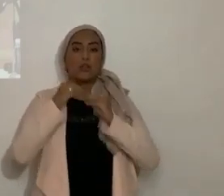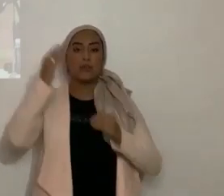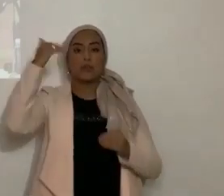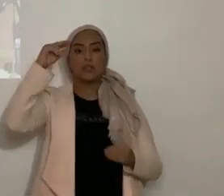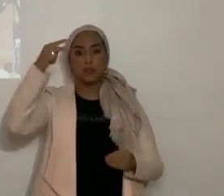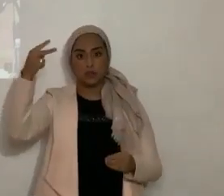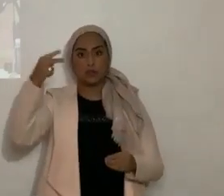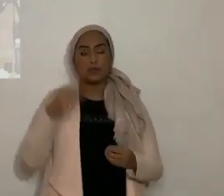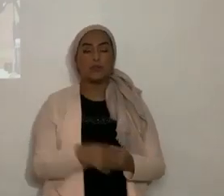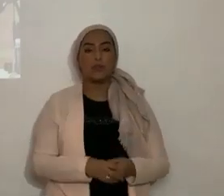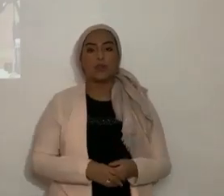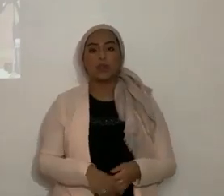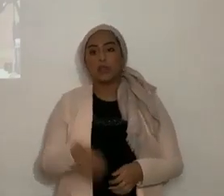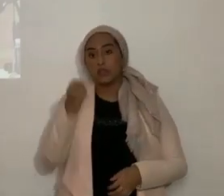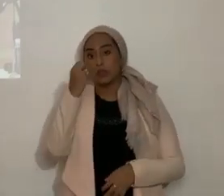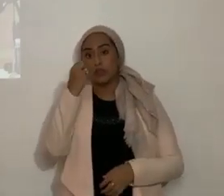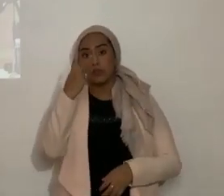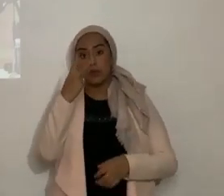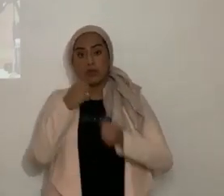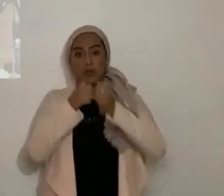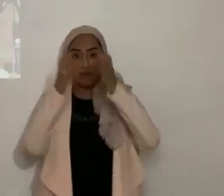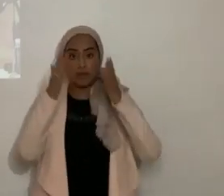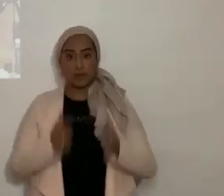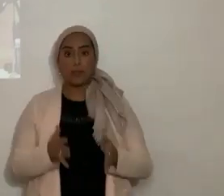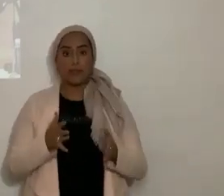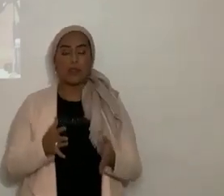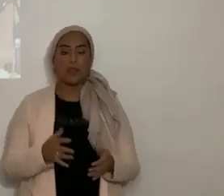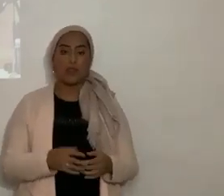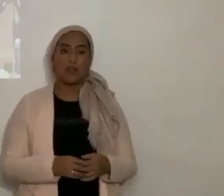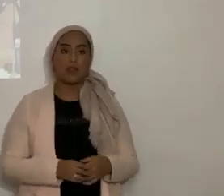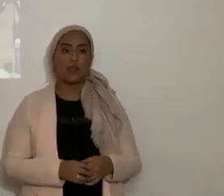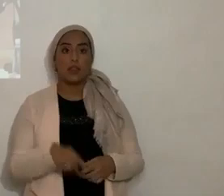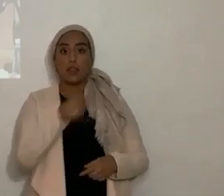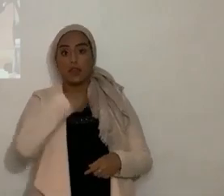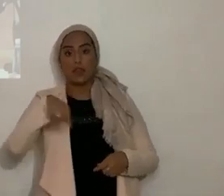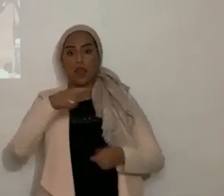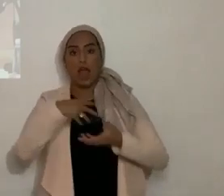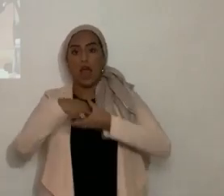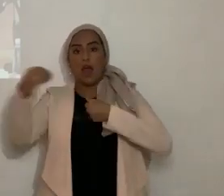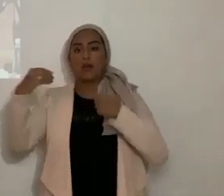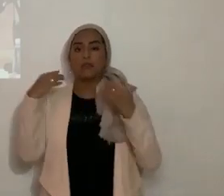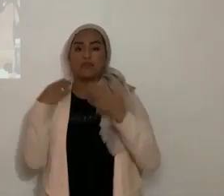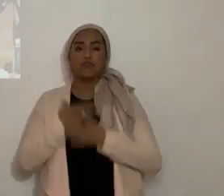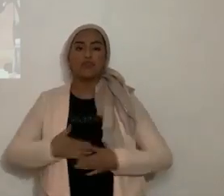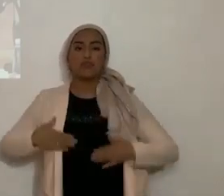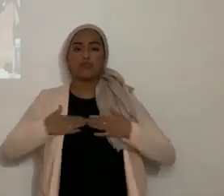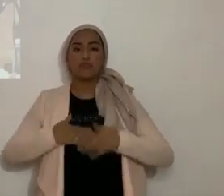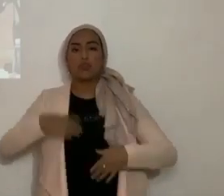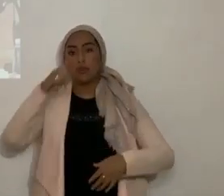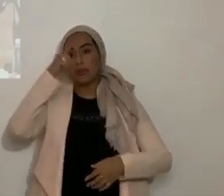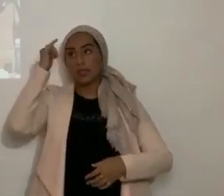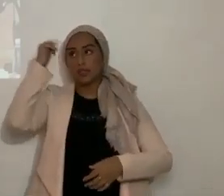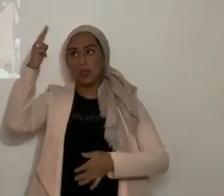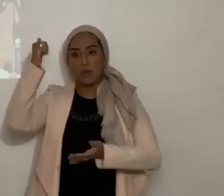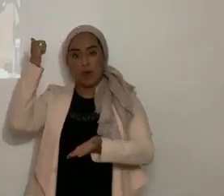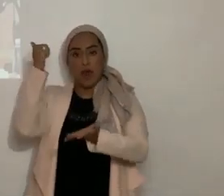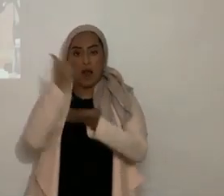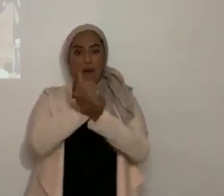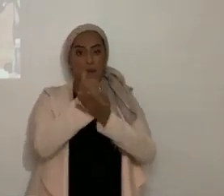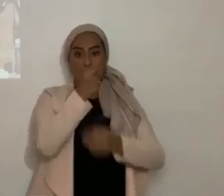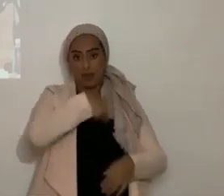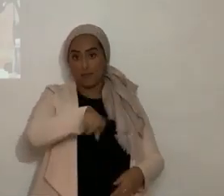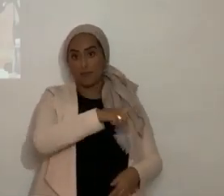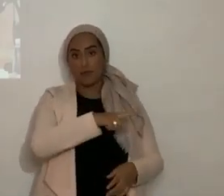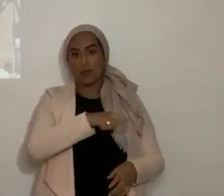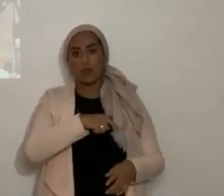2. Los Shaliahim, los discípulos, salieron gozosos porque Yahweh los defendió.